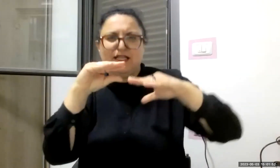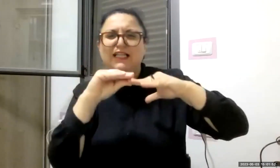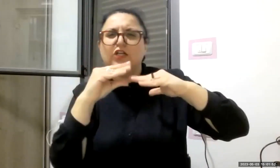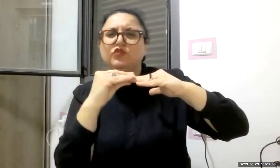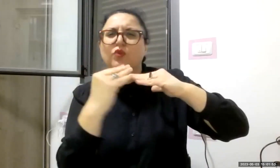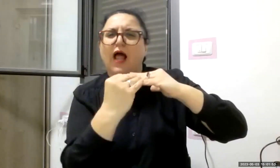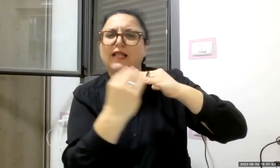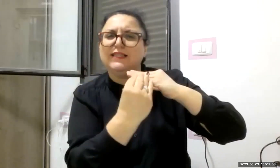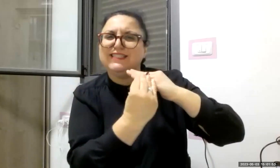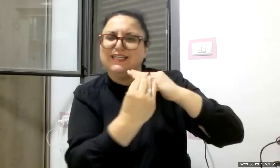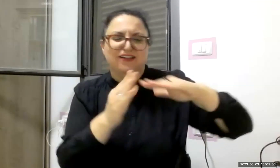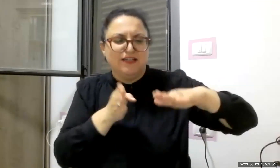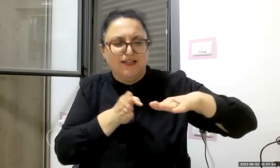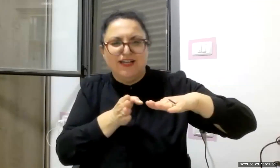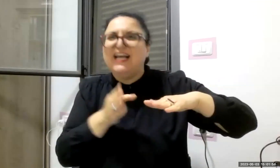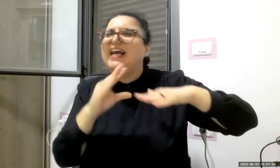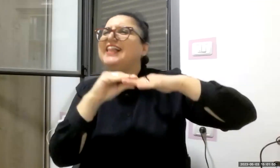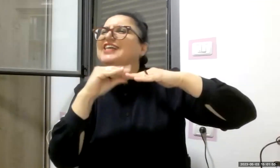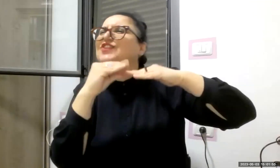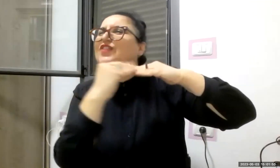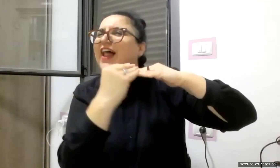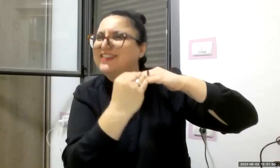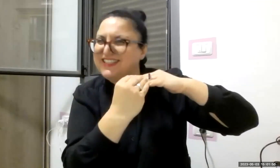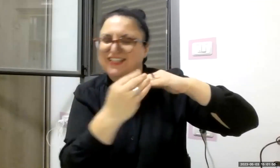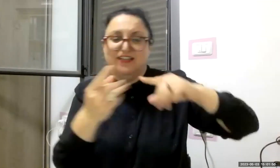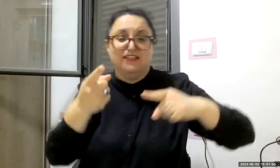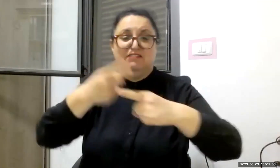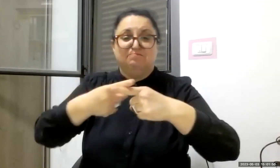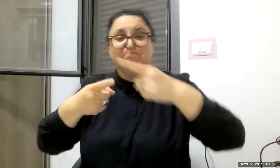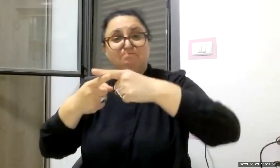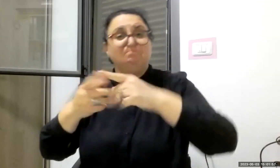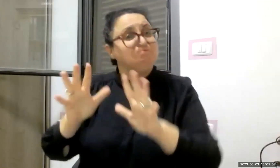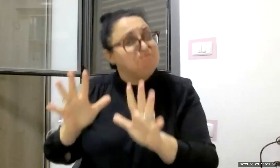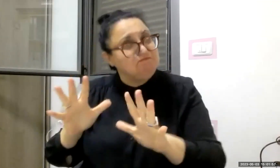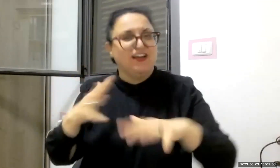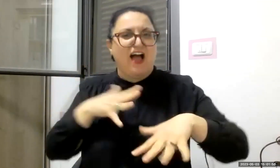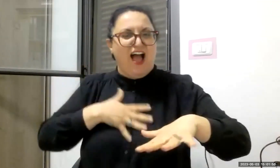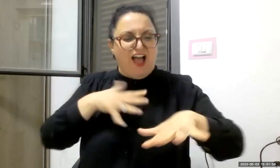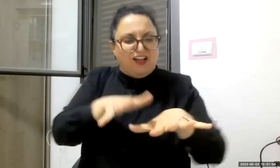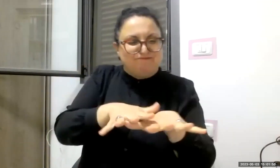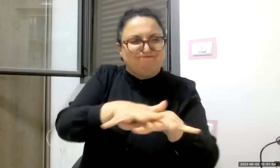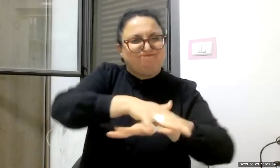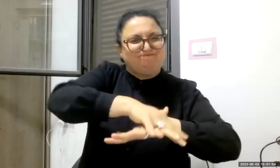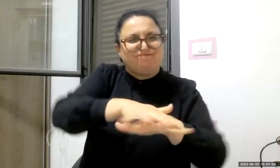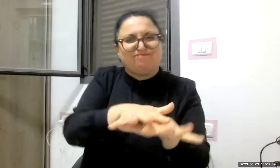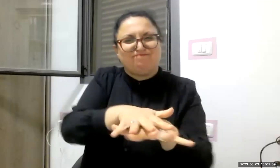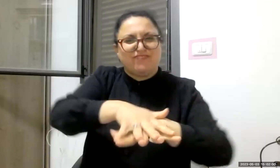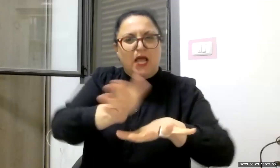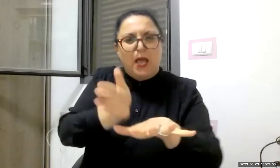מאוד יפה להצטלבויות, שזה נקרא נשיונליטי. הצטלבויות מרובות. התחושה היא